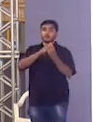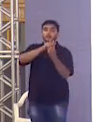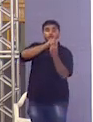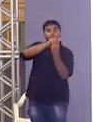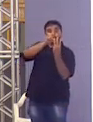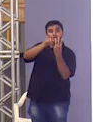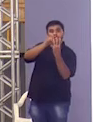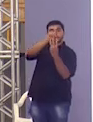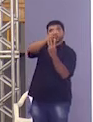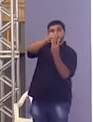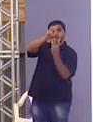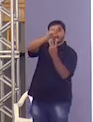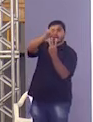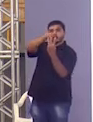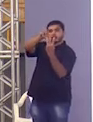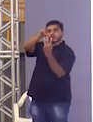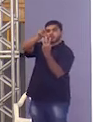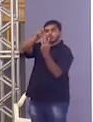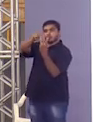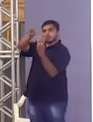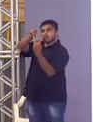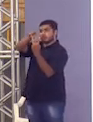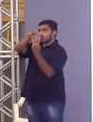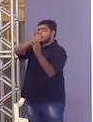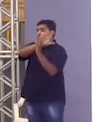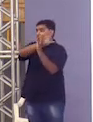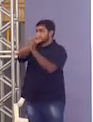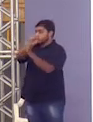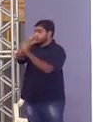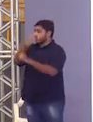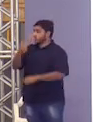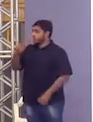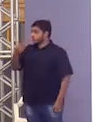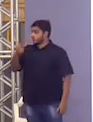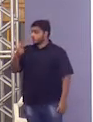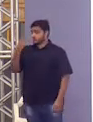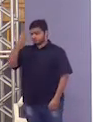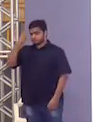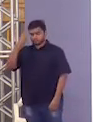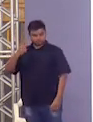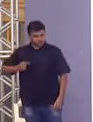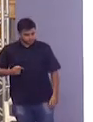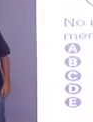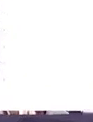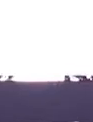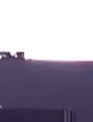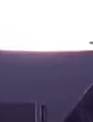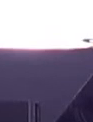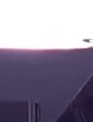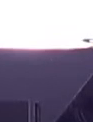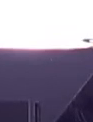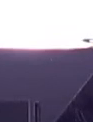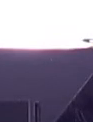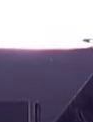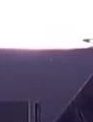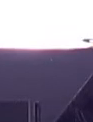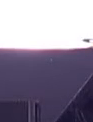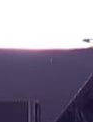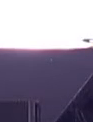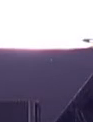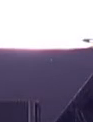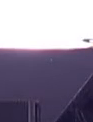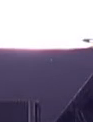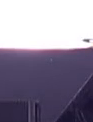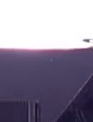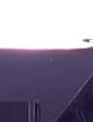no último círculo à direita, que é esse cara aqui, esse aqui, nesse último círculo, vai ter